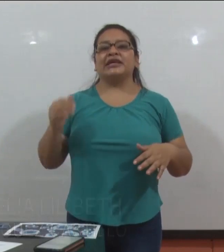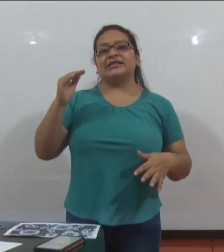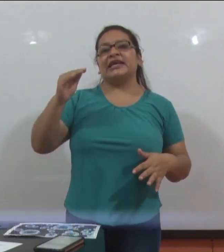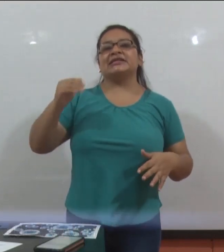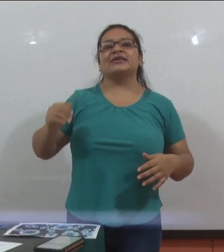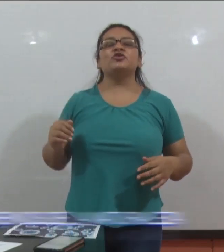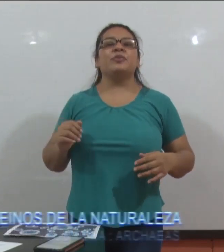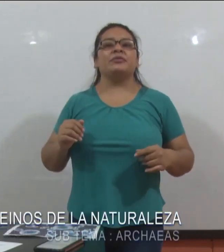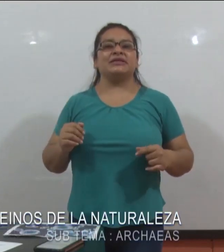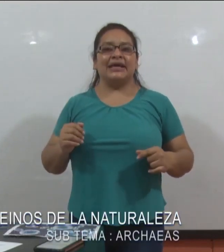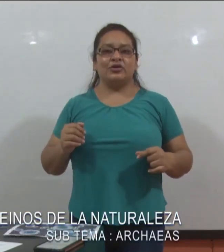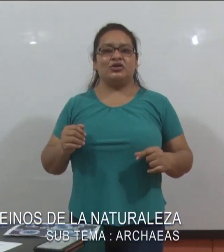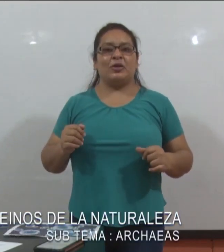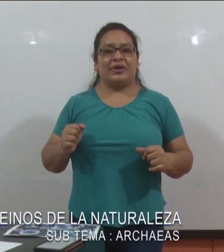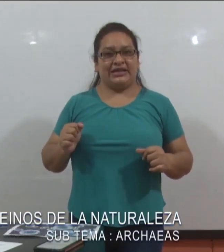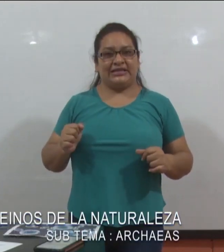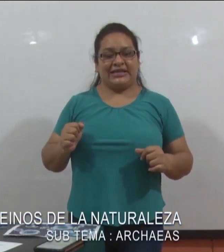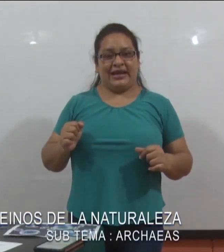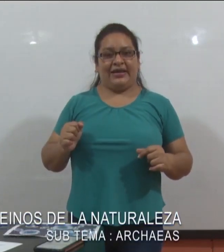sé que están supervisando su aprendizaje.